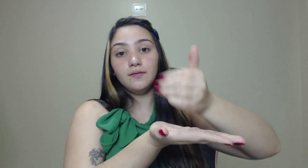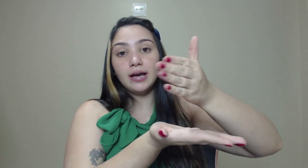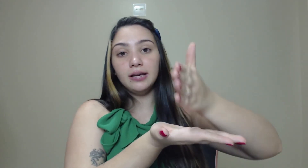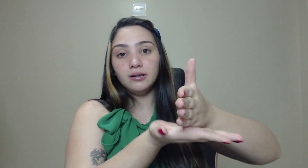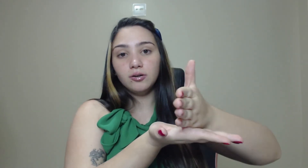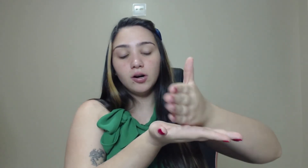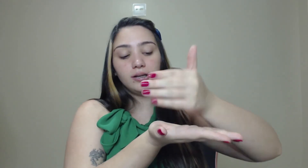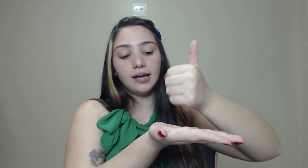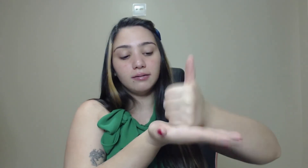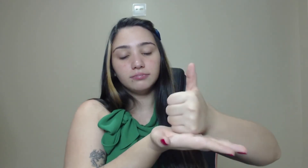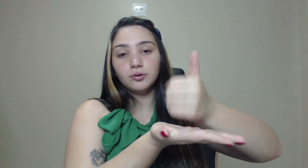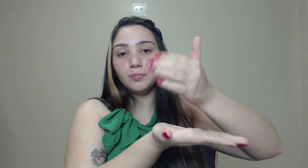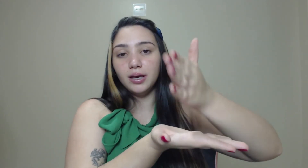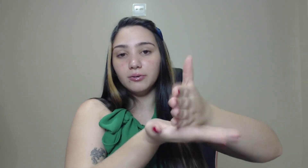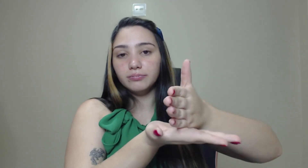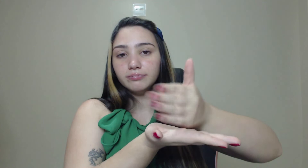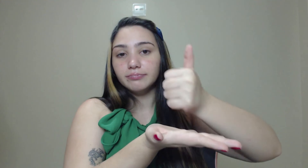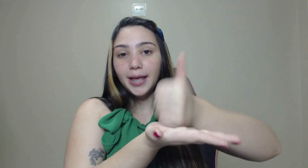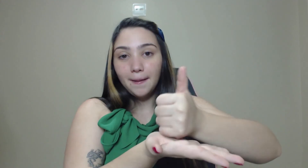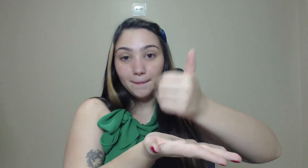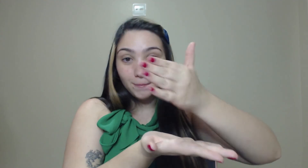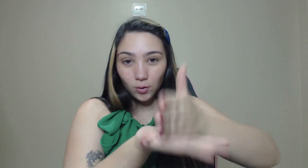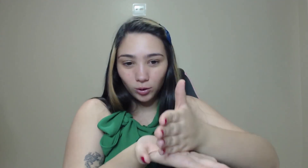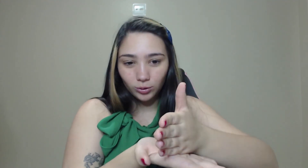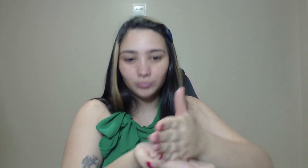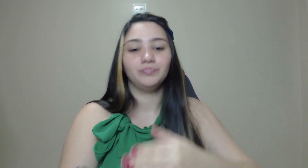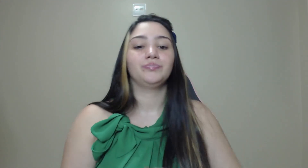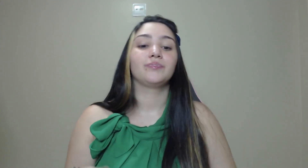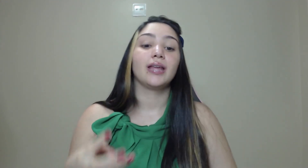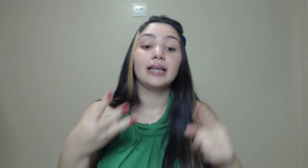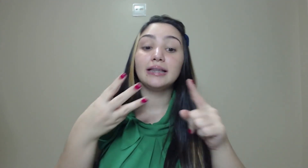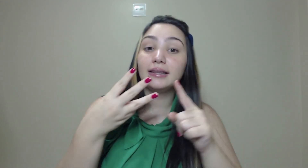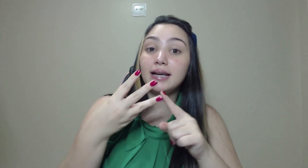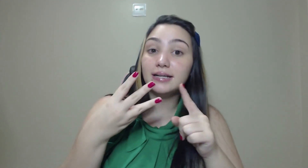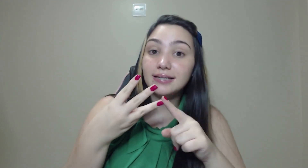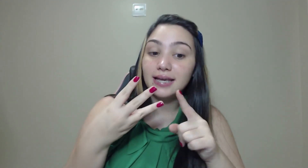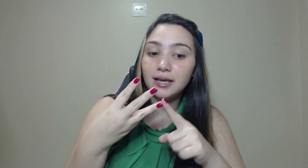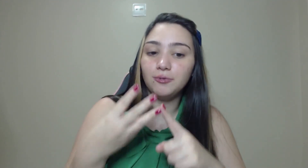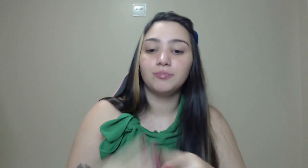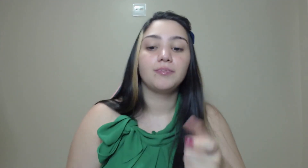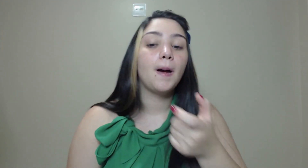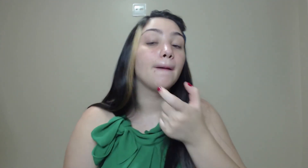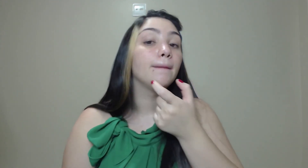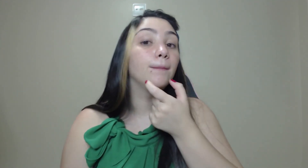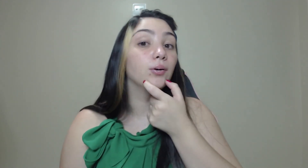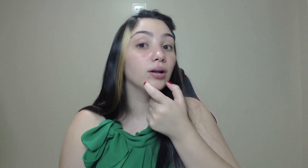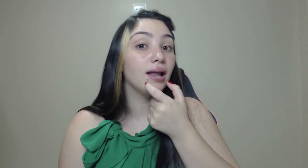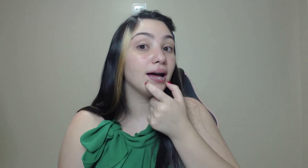vai cortar no meio. Bolo. Terceiro,